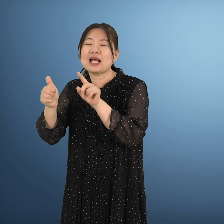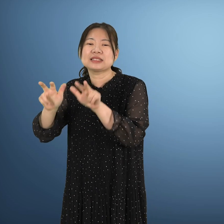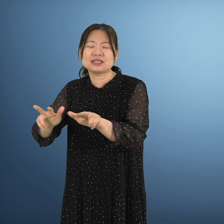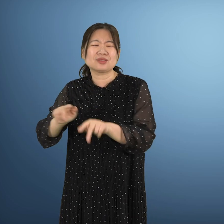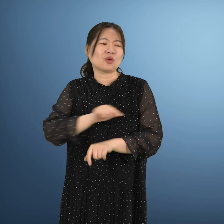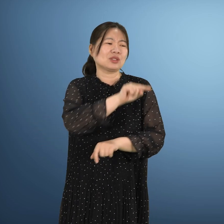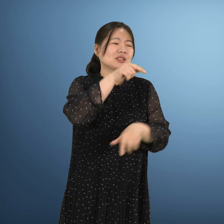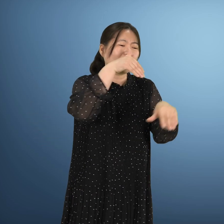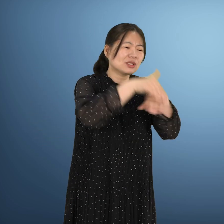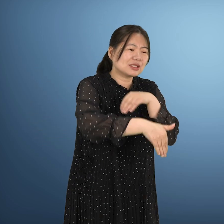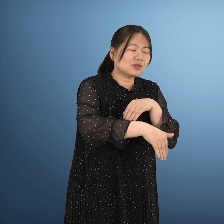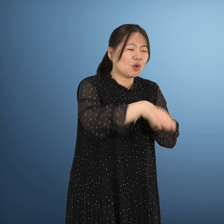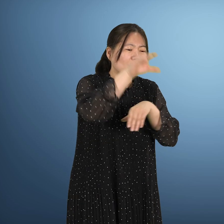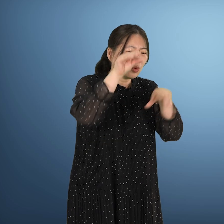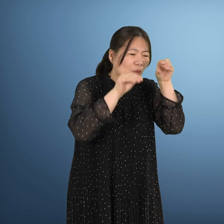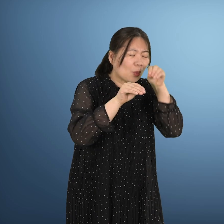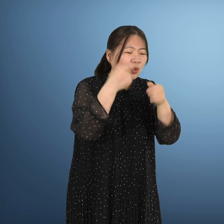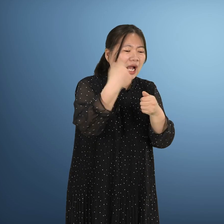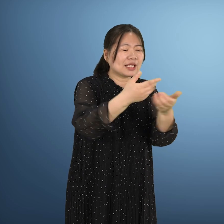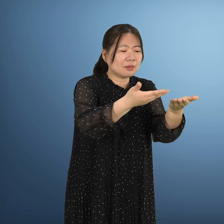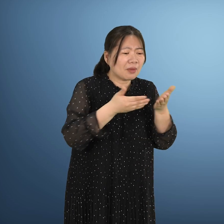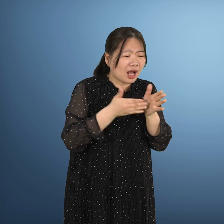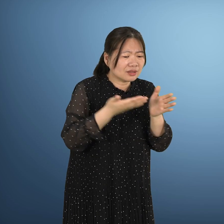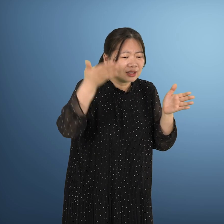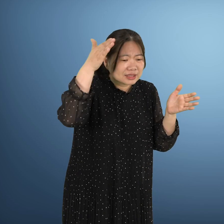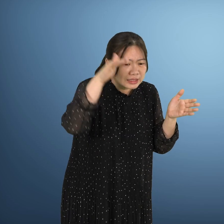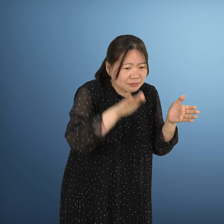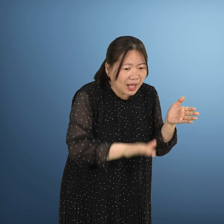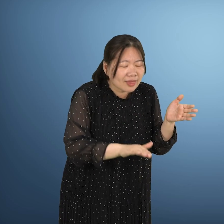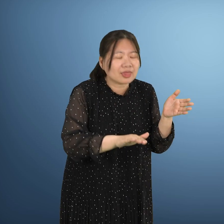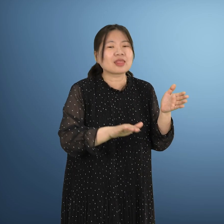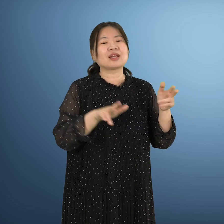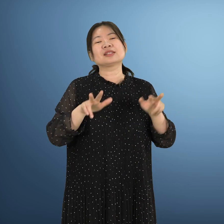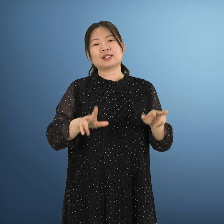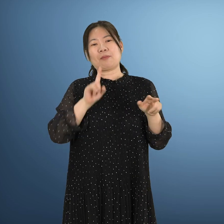그 말이에요. 자, 성경을 보십시다.